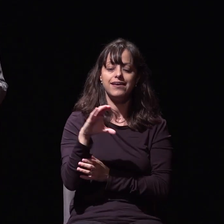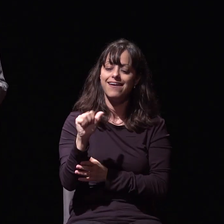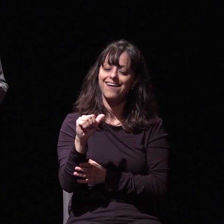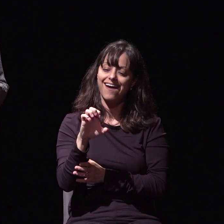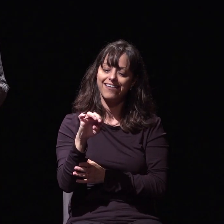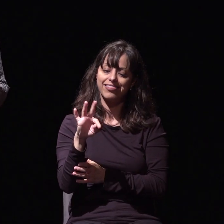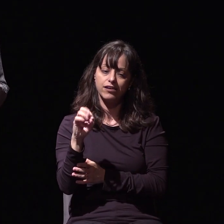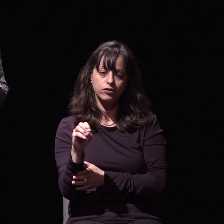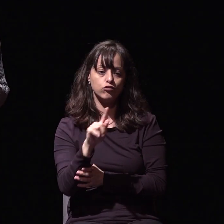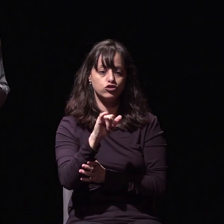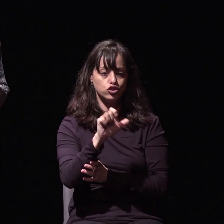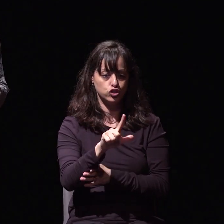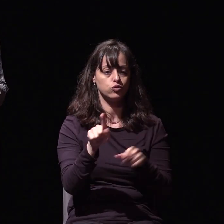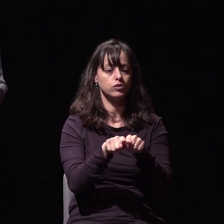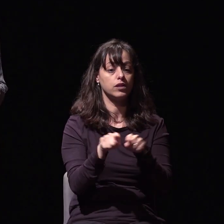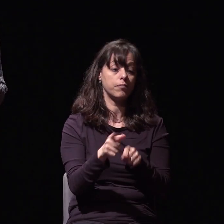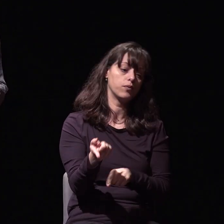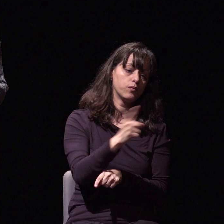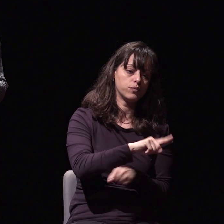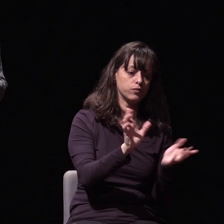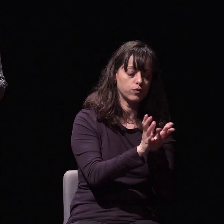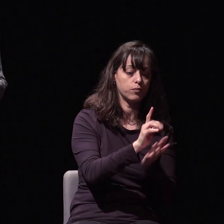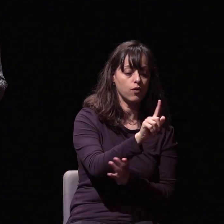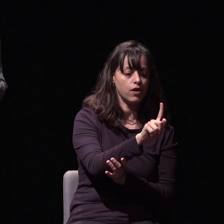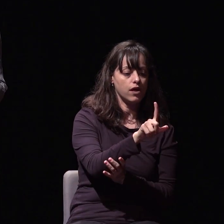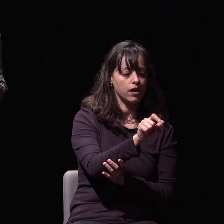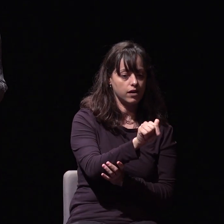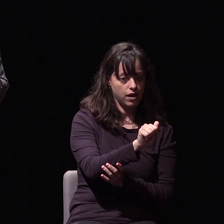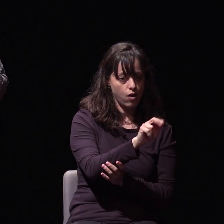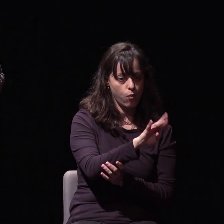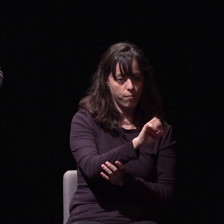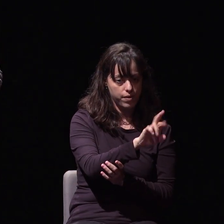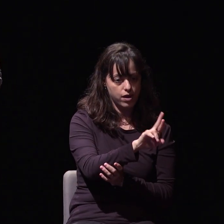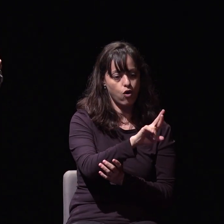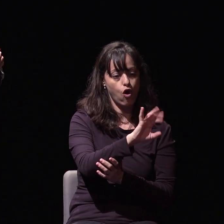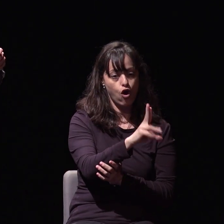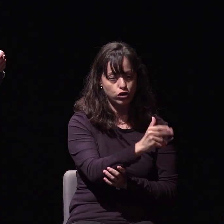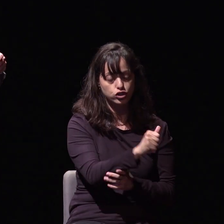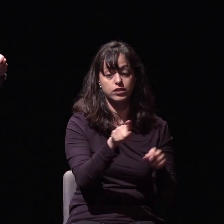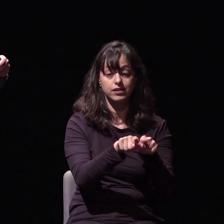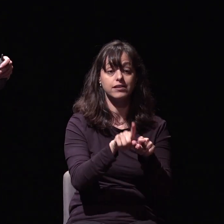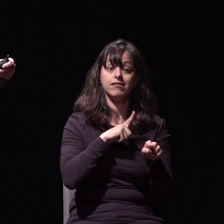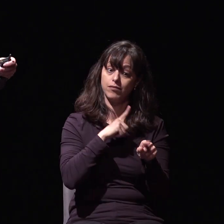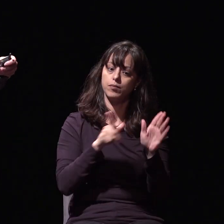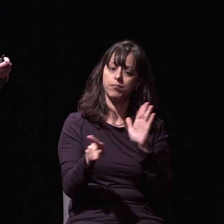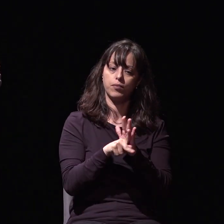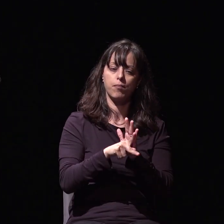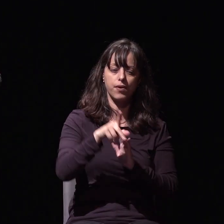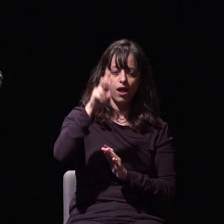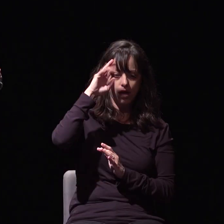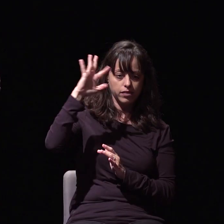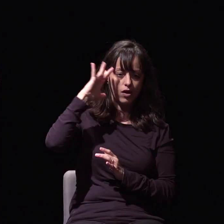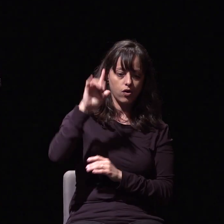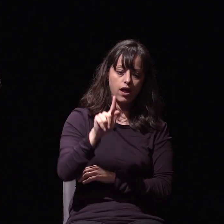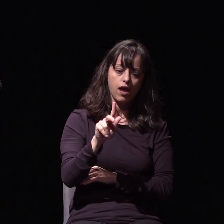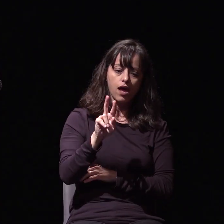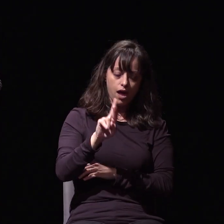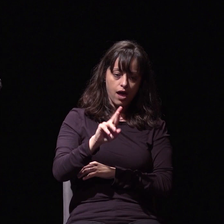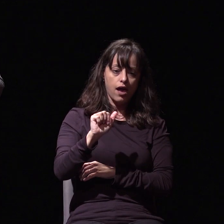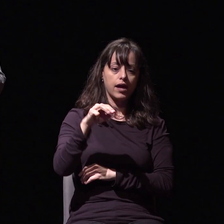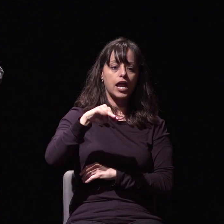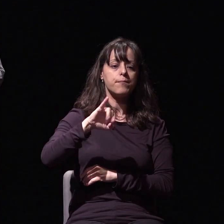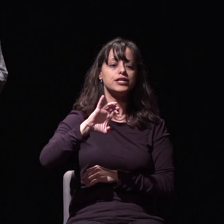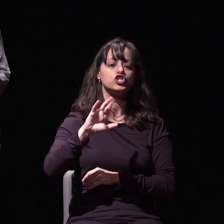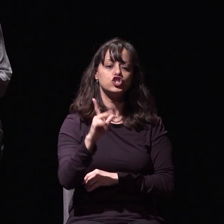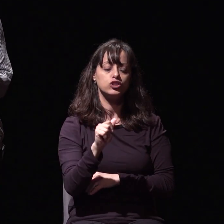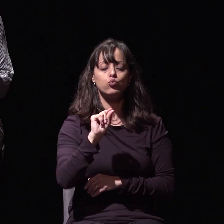absorveu também de Lina a ideia de um intelectual orgânico, gramsciano, capaz de revolucionar de dentro uma sociedade em